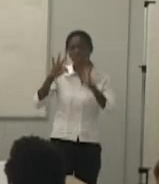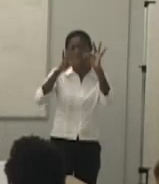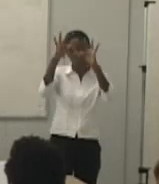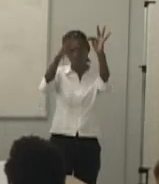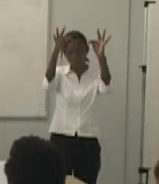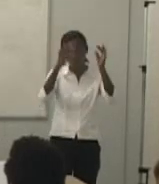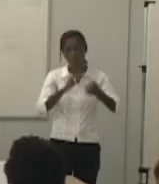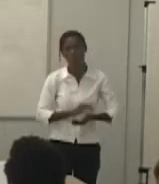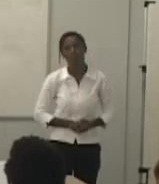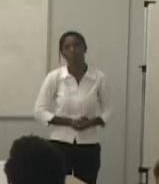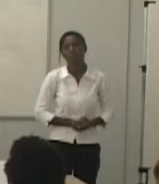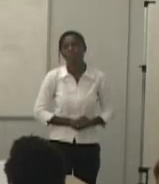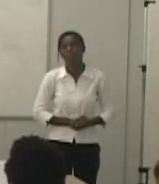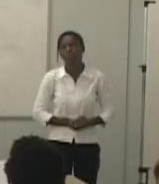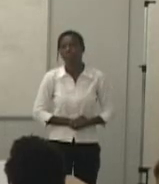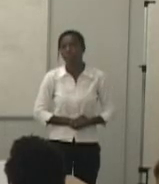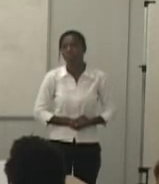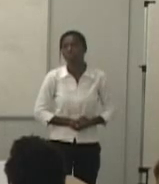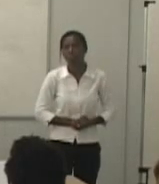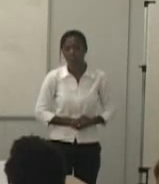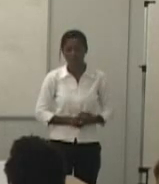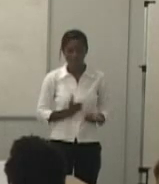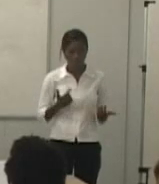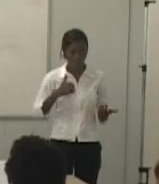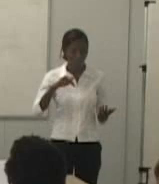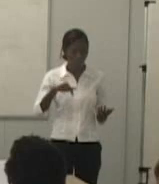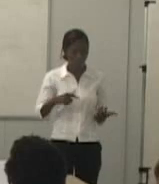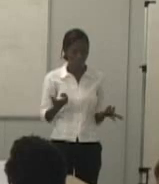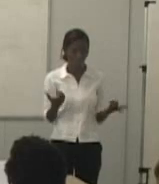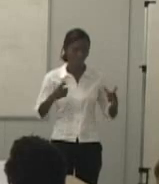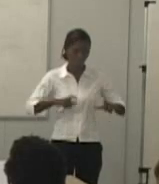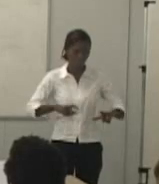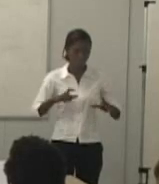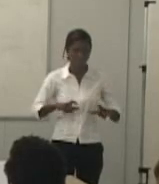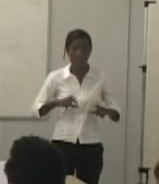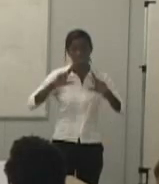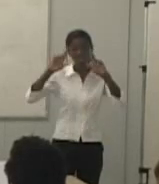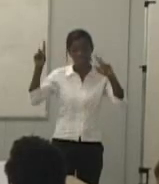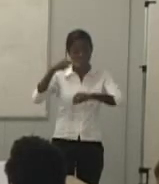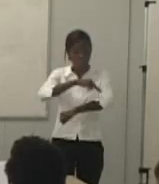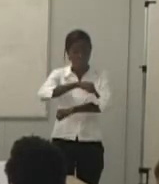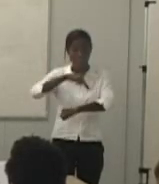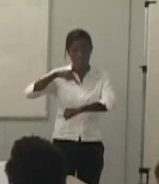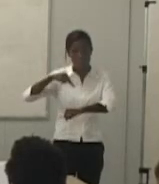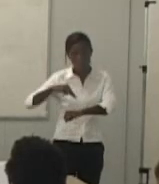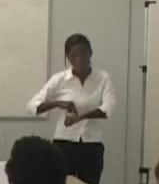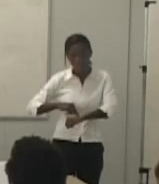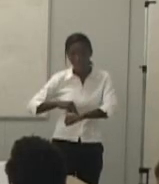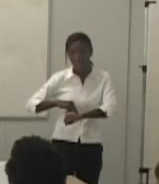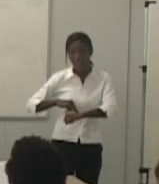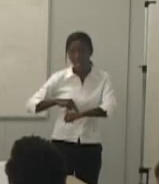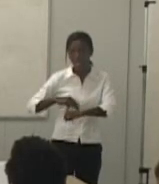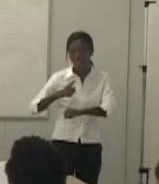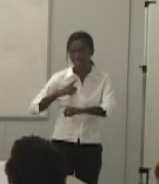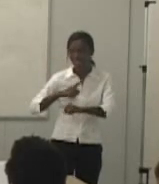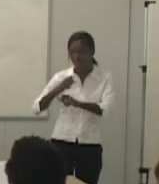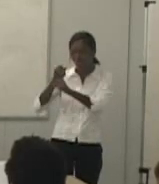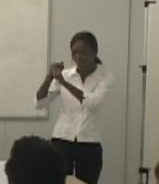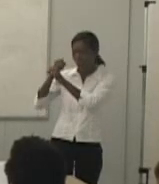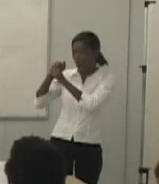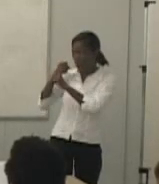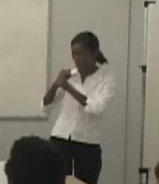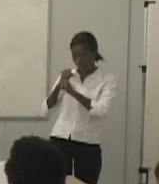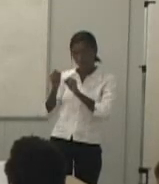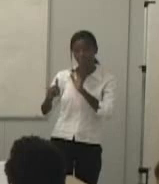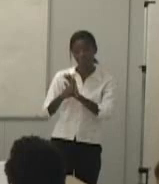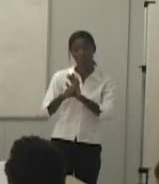eh o o terreno a ser diferente de Macaé a parte das instalações físicas ficou a cargo da